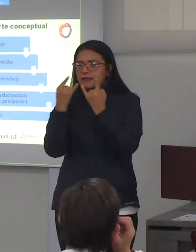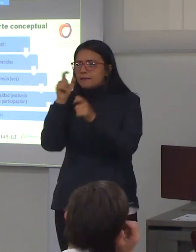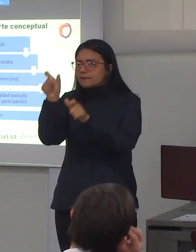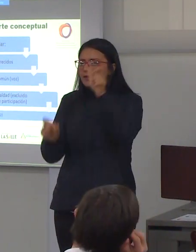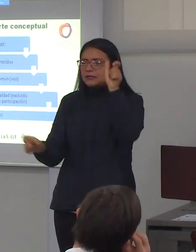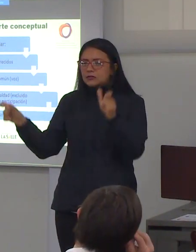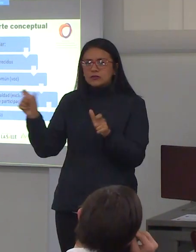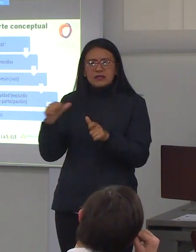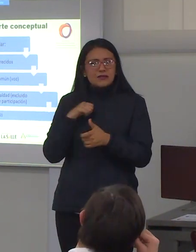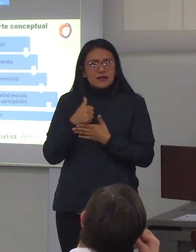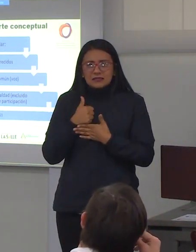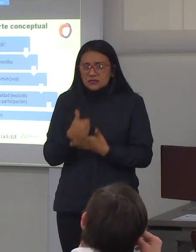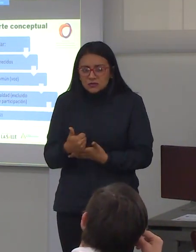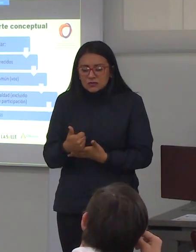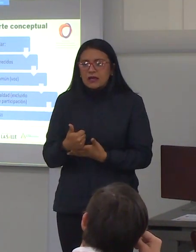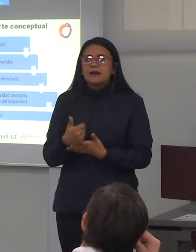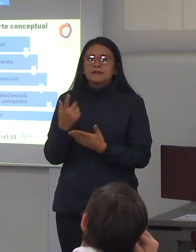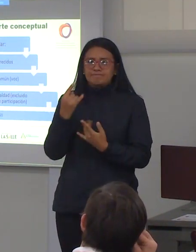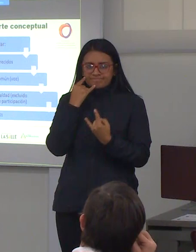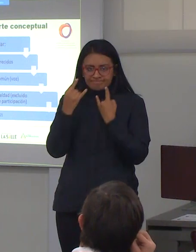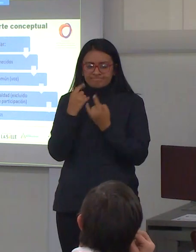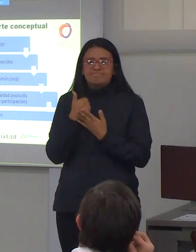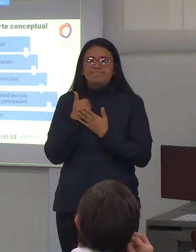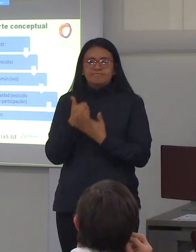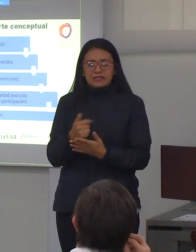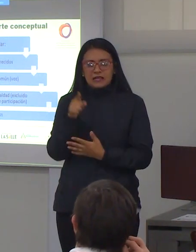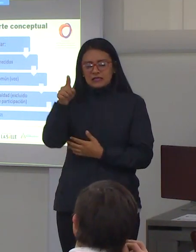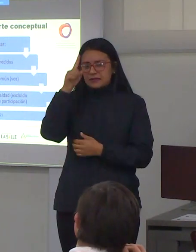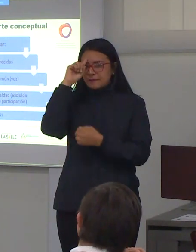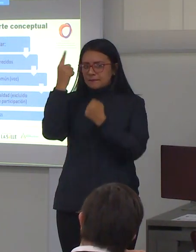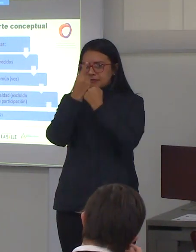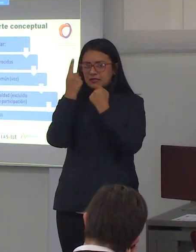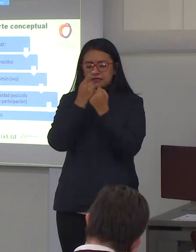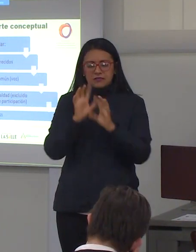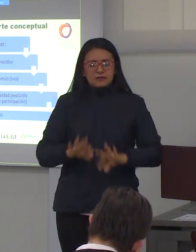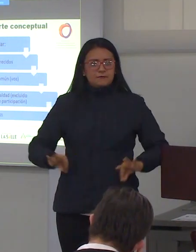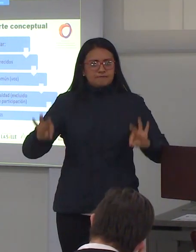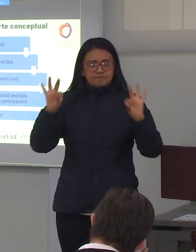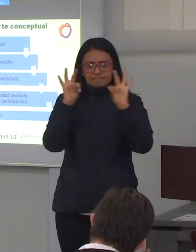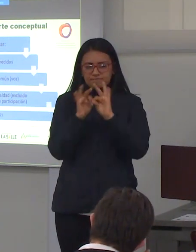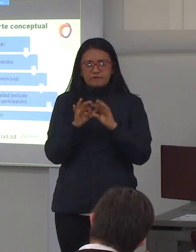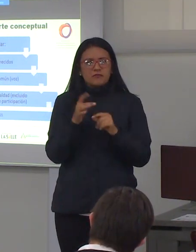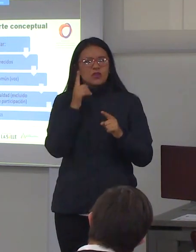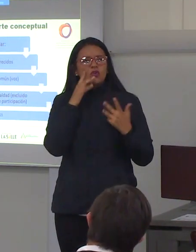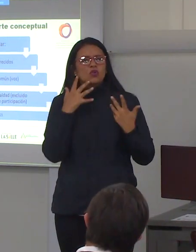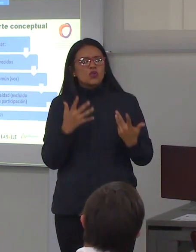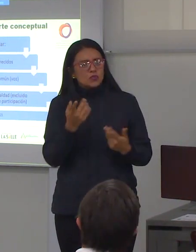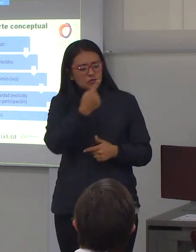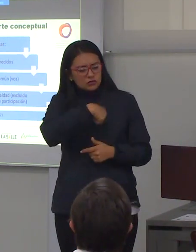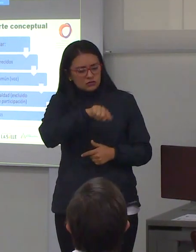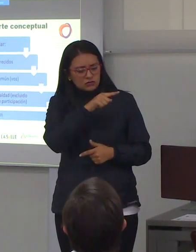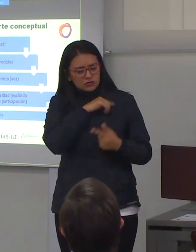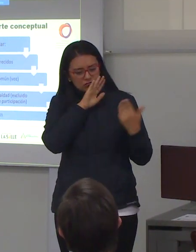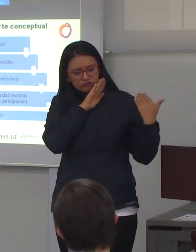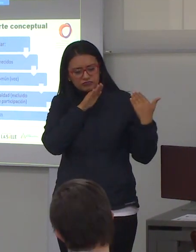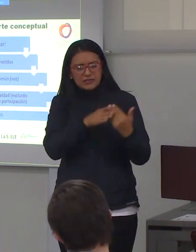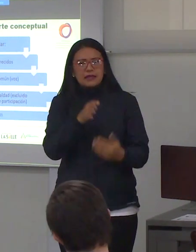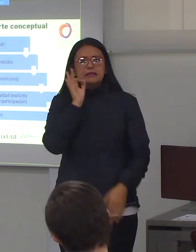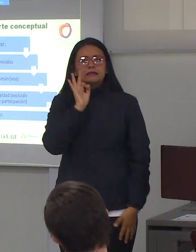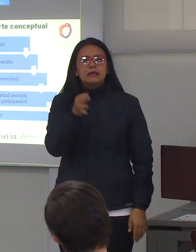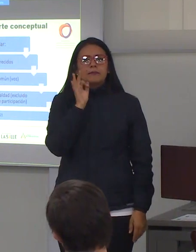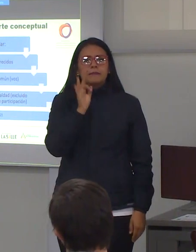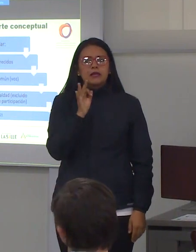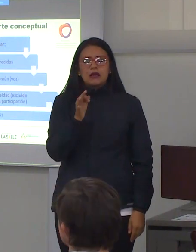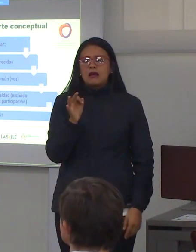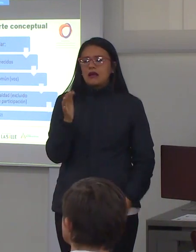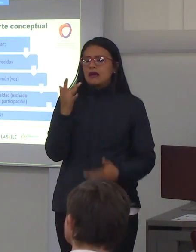favorecidos. ¿Cierto? Entonces, aquí hay un principio importantísimo y es que nos hemos situado siempre desde